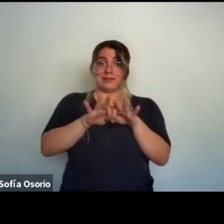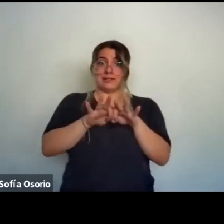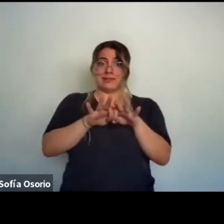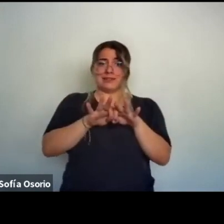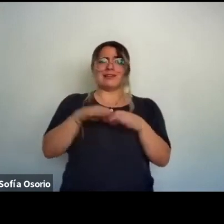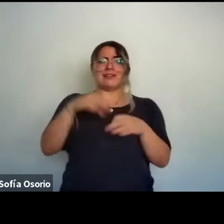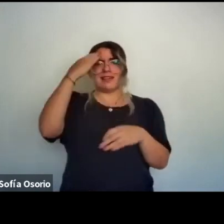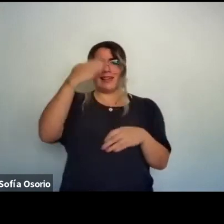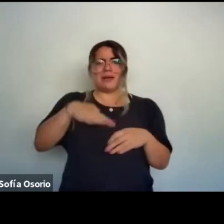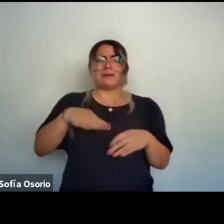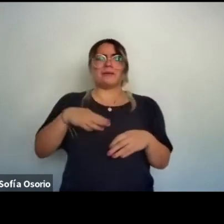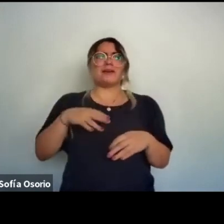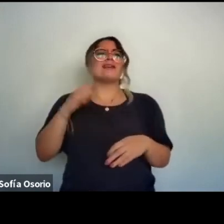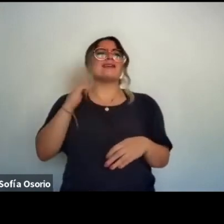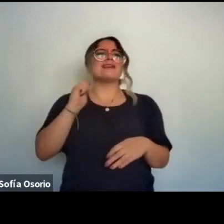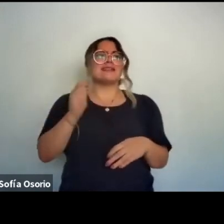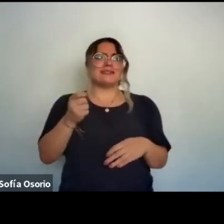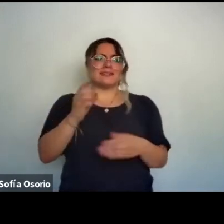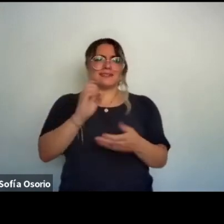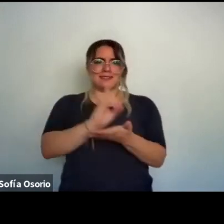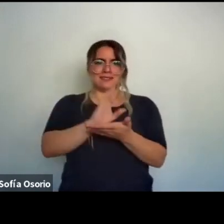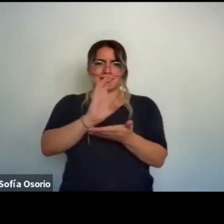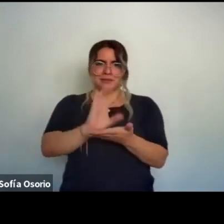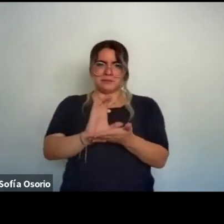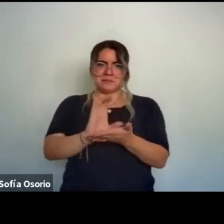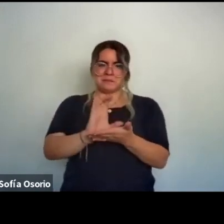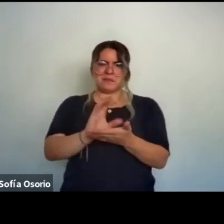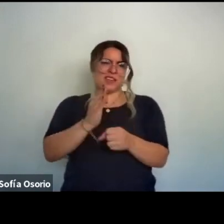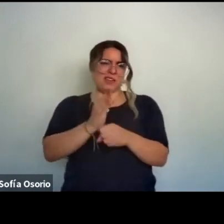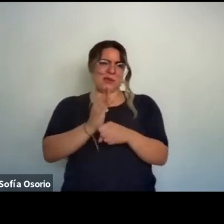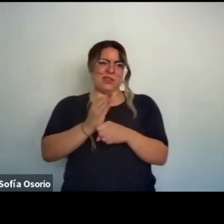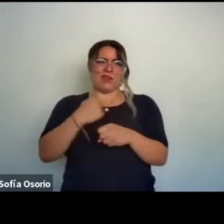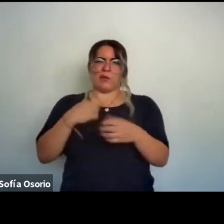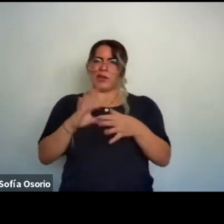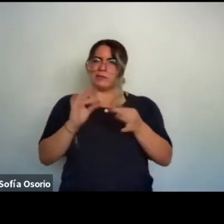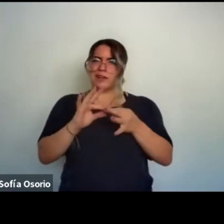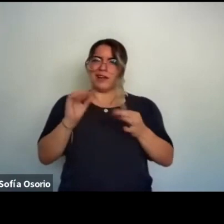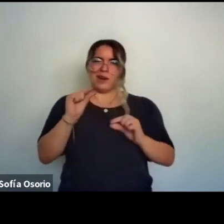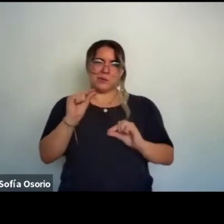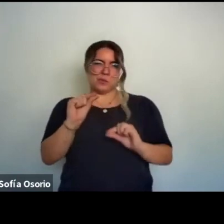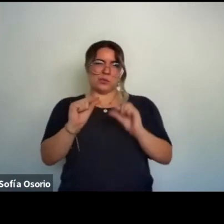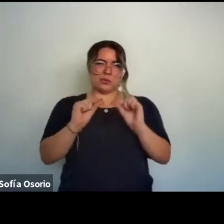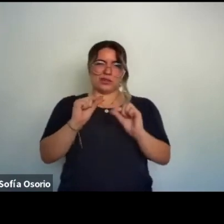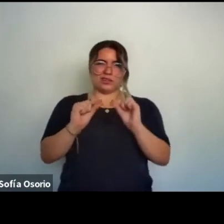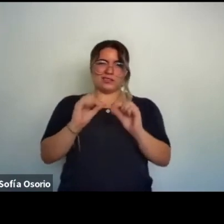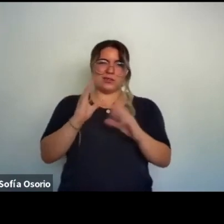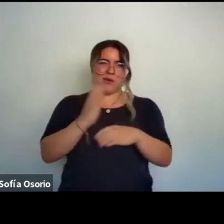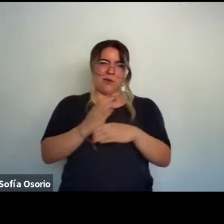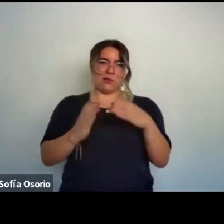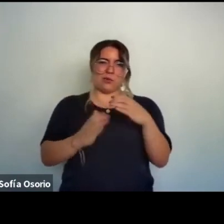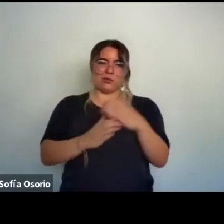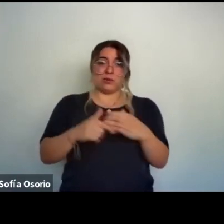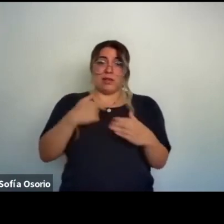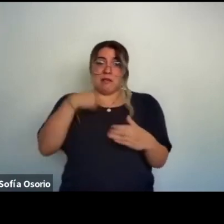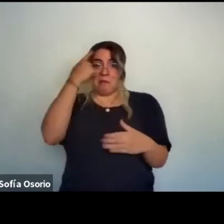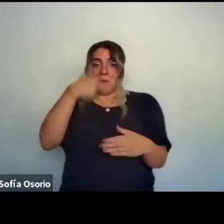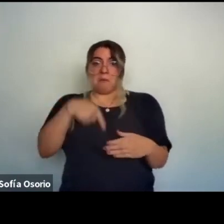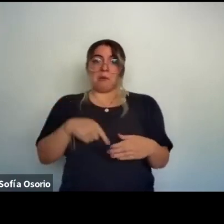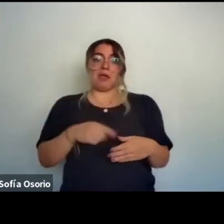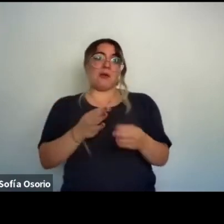discapacidad. Yo nada más les voy a dar ahí como algunas cosas que también creo que considero importantes, ya